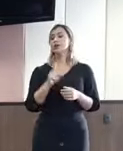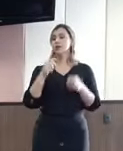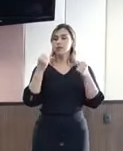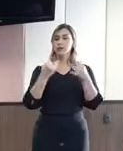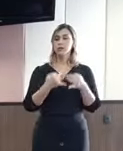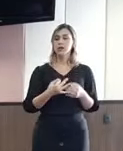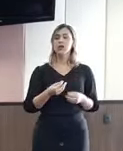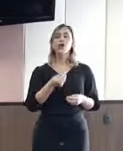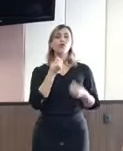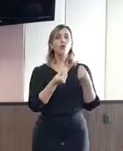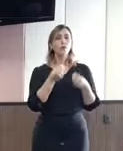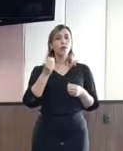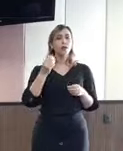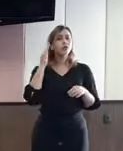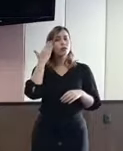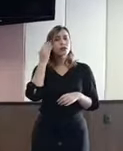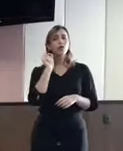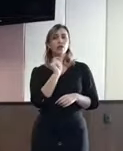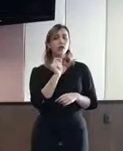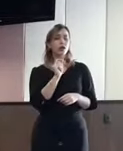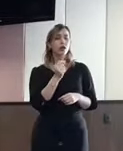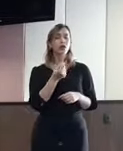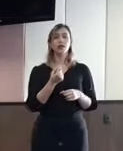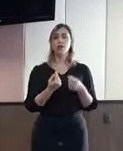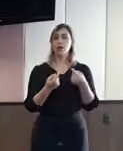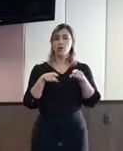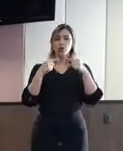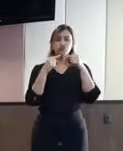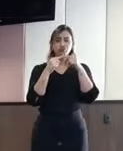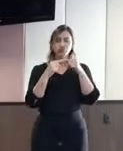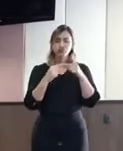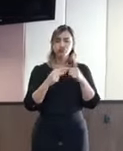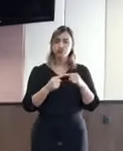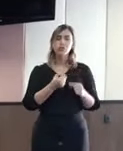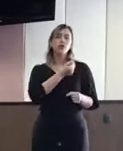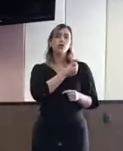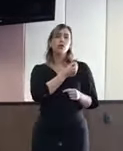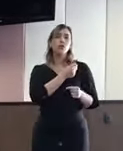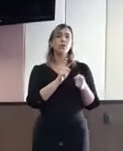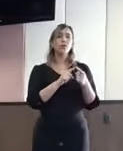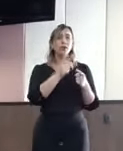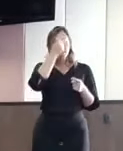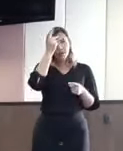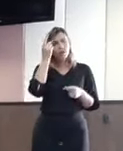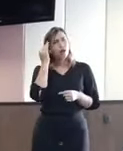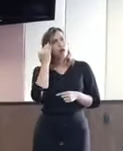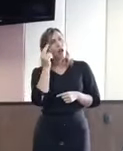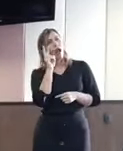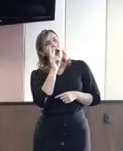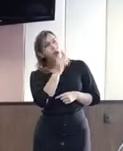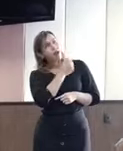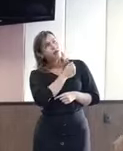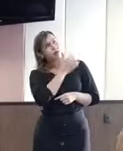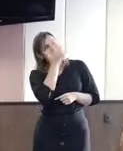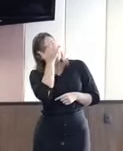é importante entender que a gente está plotando esses dados, essa informação numérica, para as pessoas poderem ter um pouco de número. Então, a gente tem